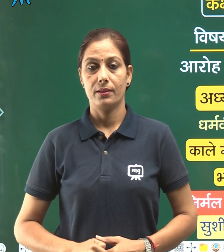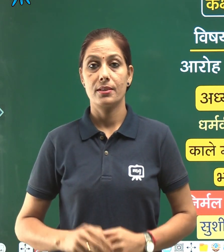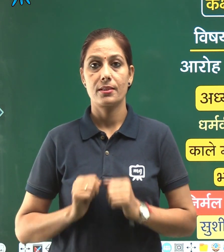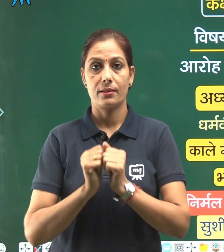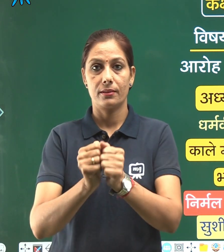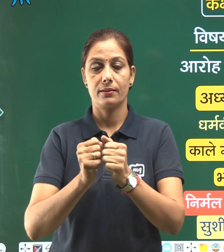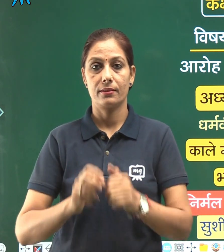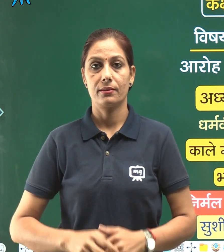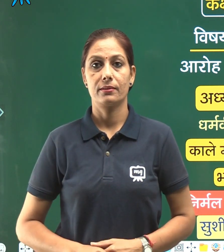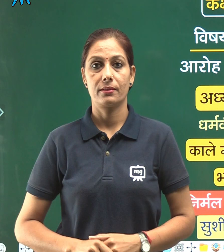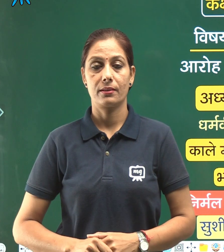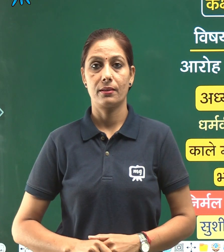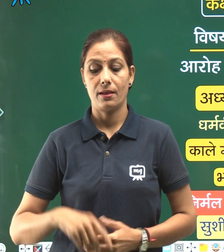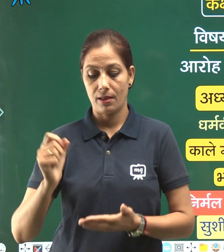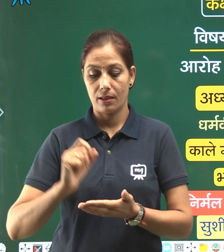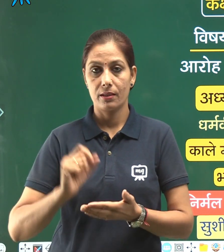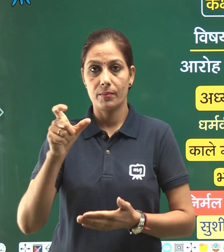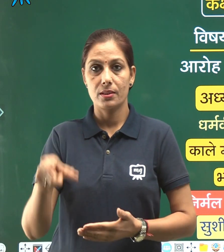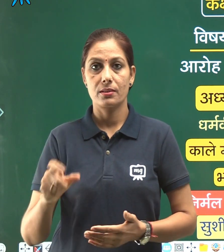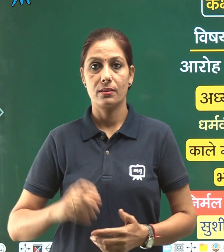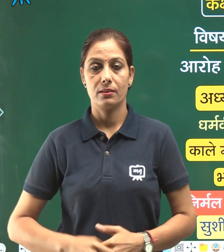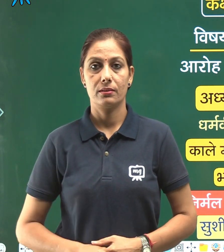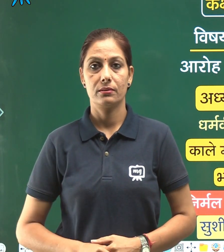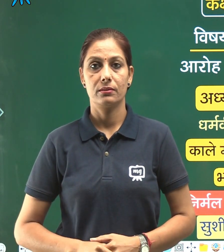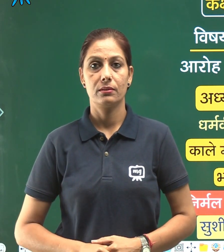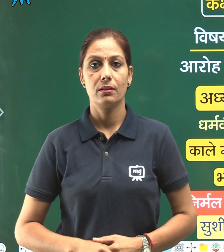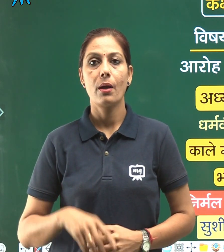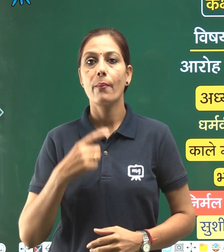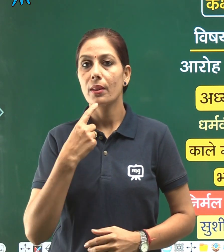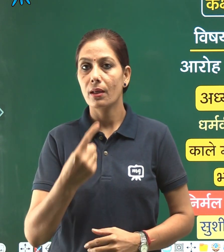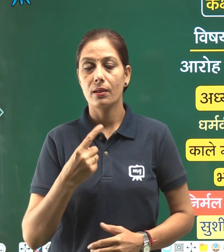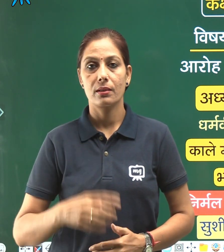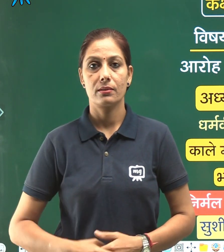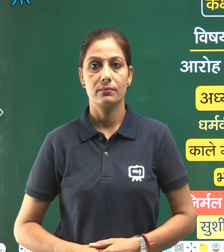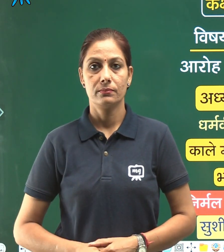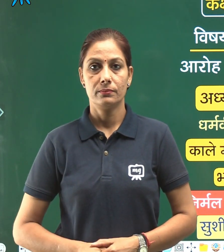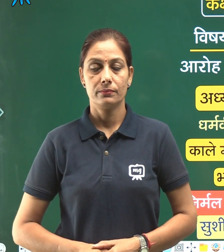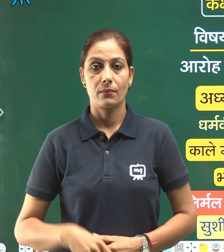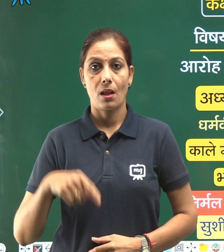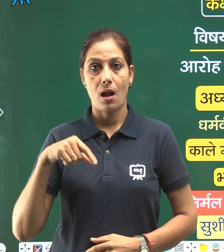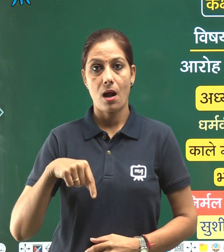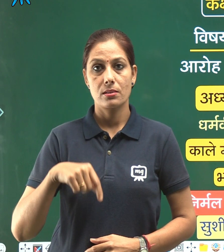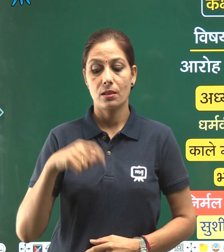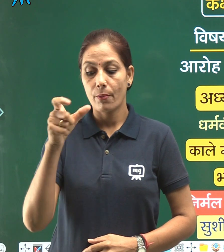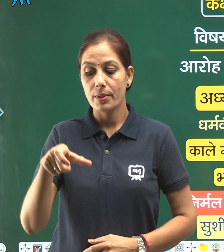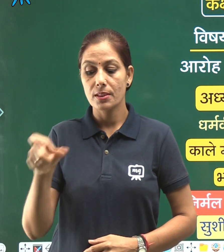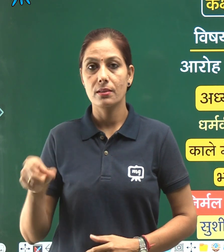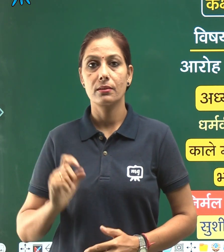साथ ही लेखक ने बताया कि आज का मनुष्य